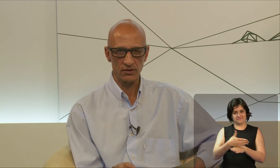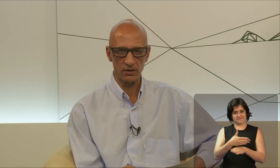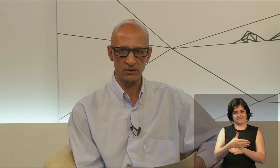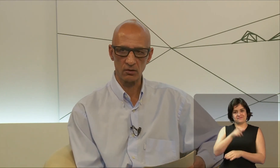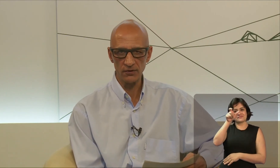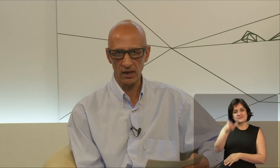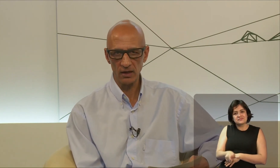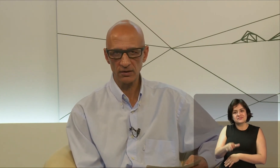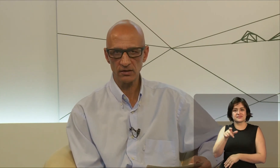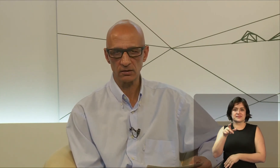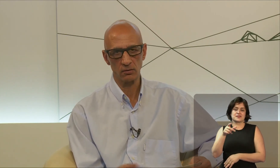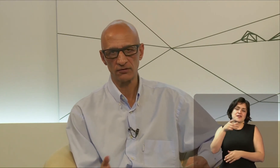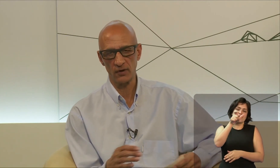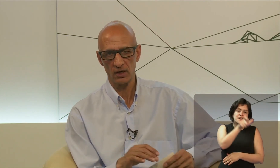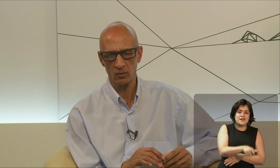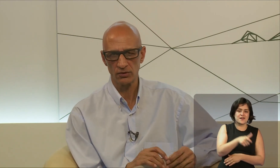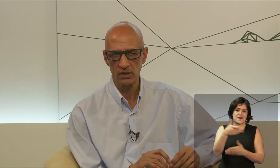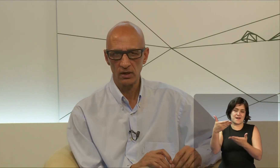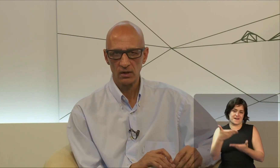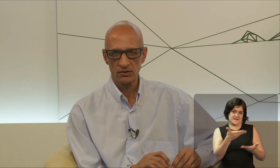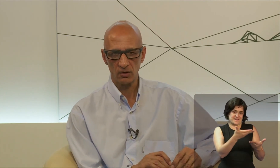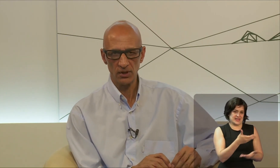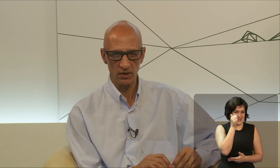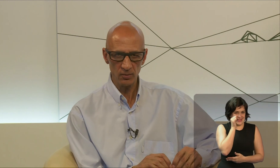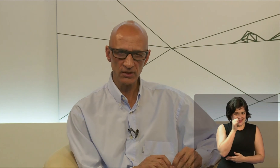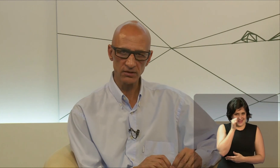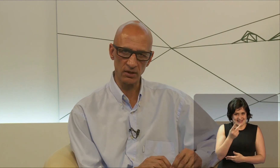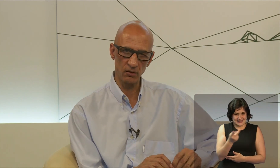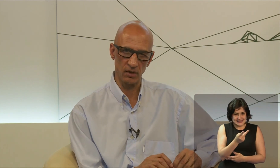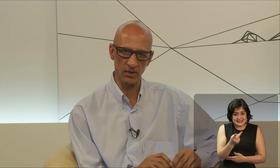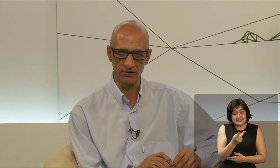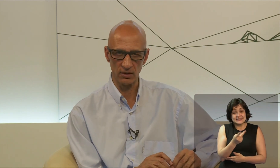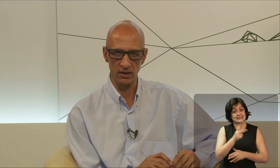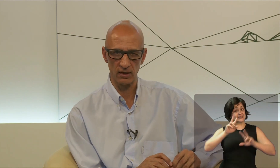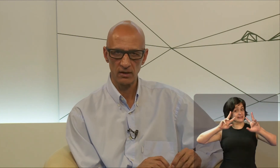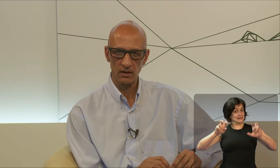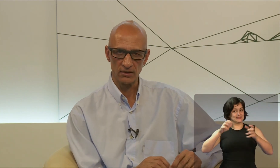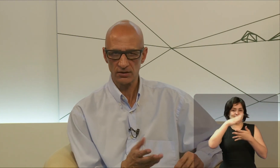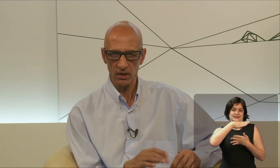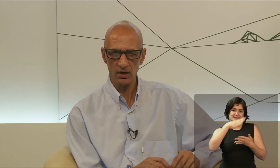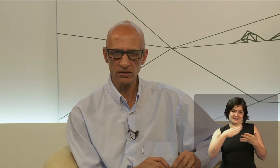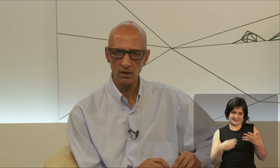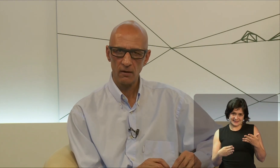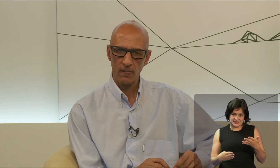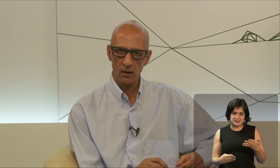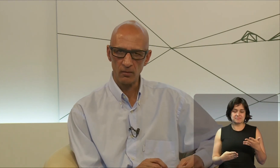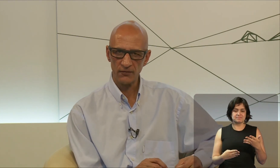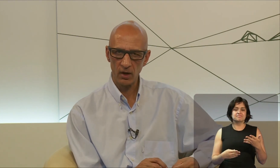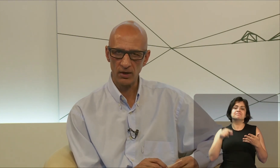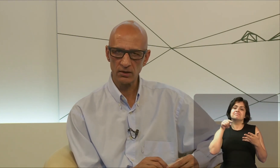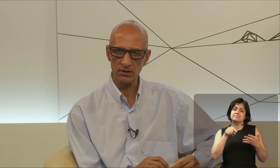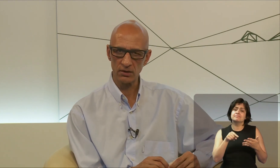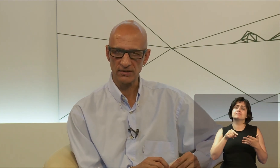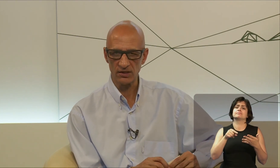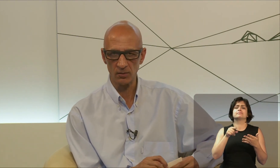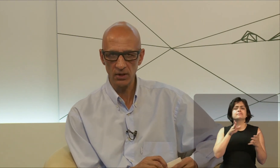nossas convidadas. Hoje falamos sobre Libras, Língua Brasileira de Sinais, uma ferramenta de